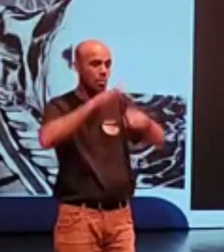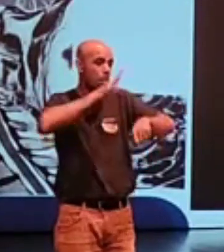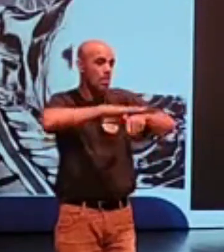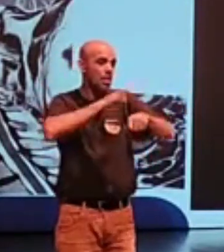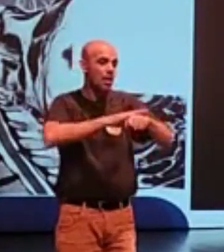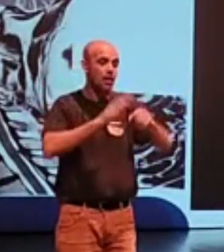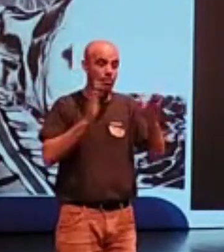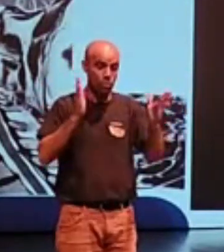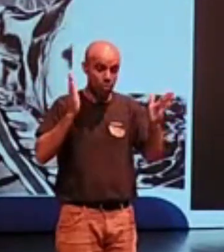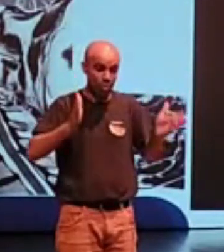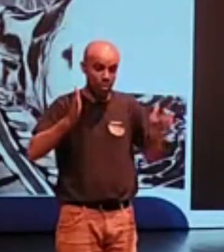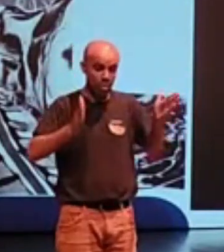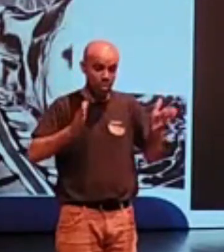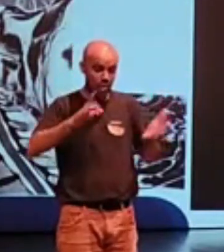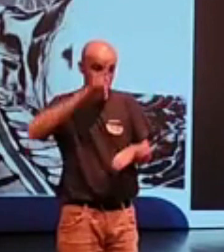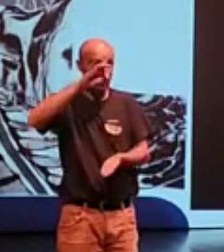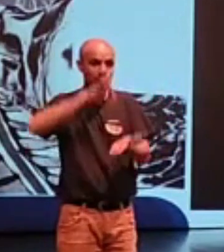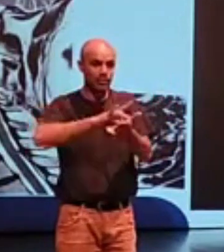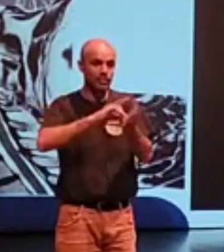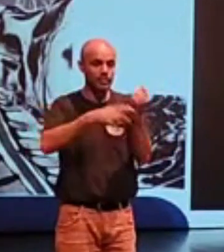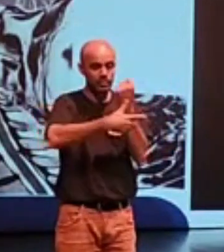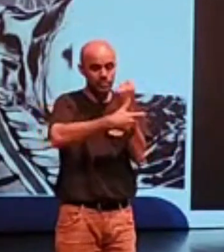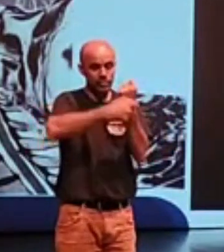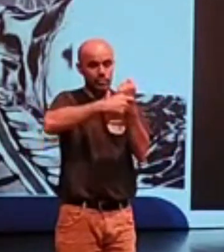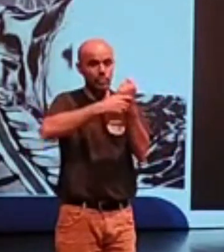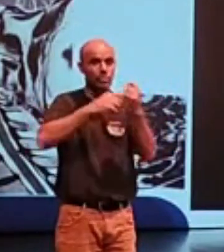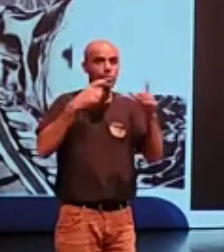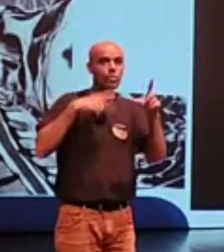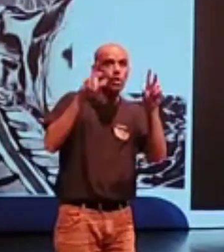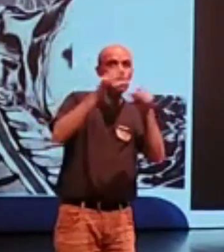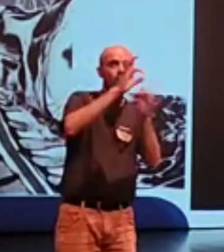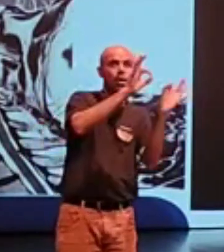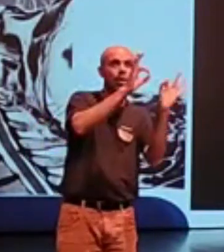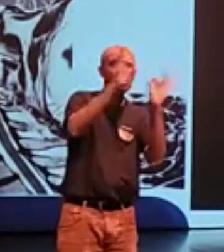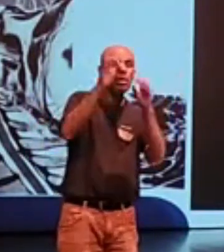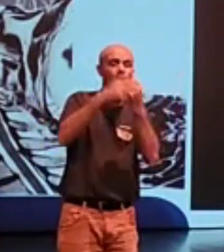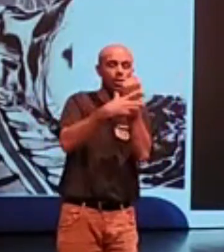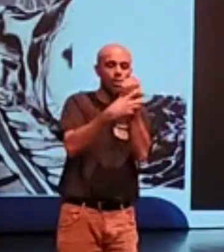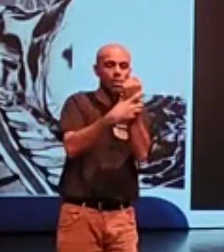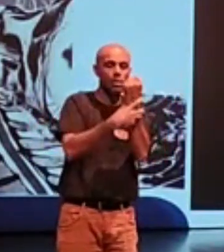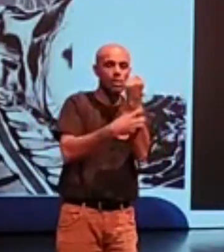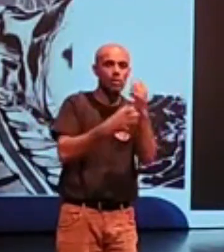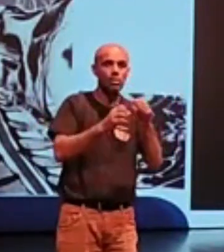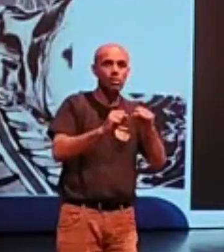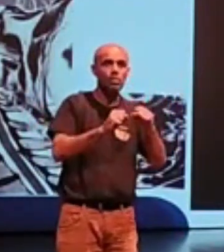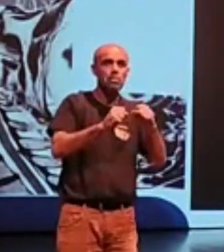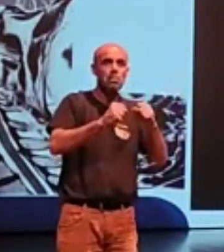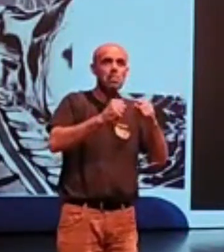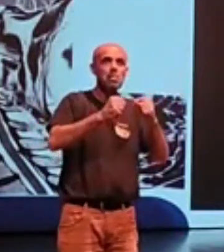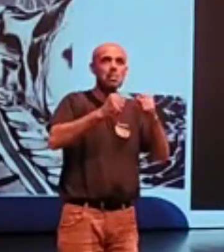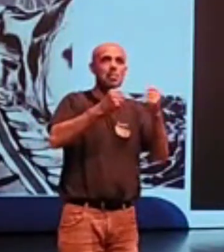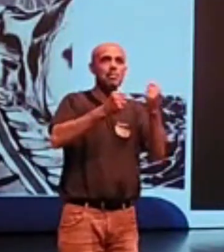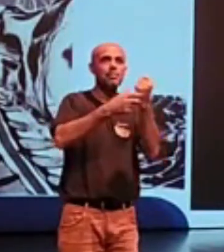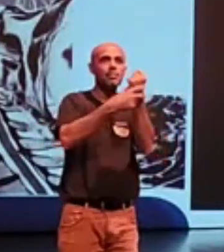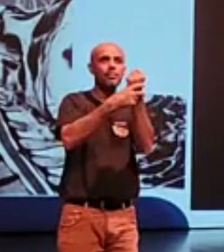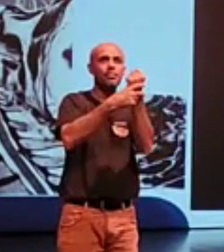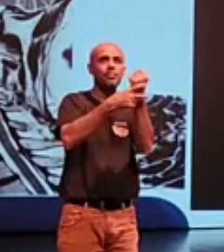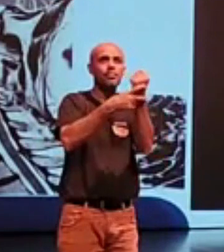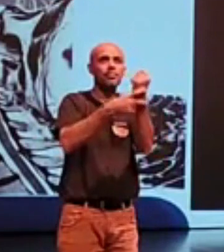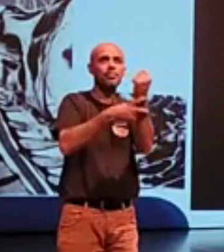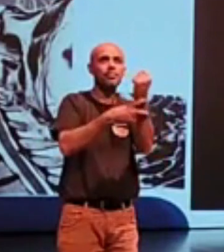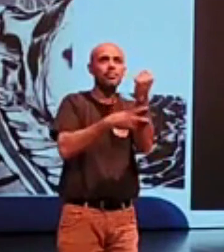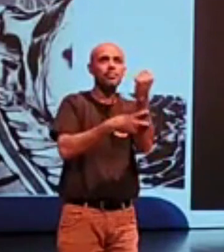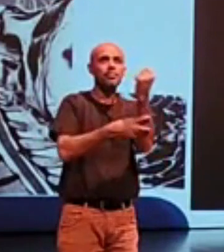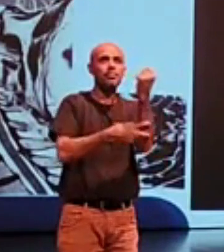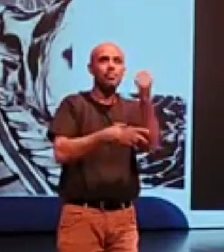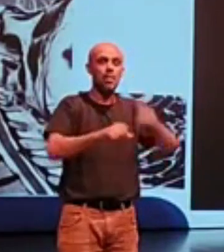conforme ocorreu a descompressão, foi possível ver melhorando toda a força do pescoço para baixo de cada raiz. Ali foi feito pelo professor